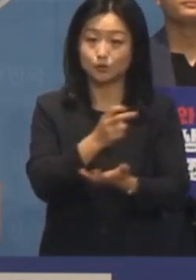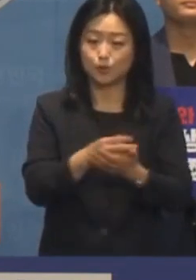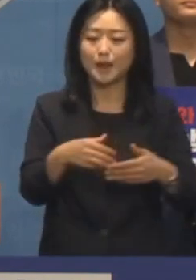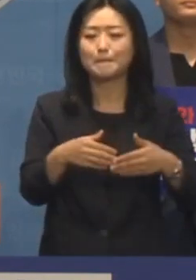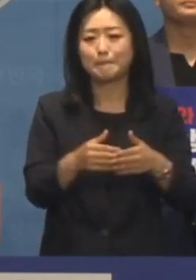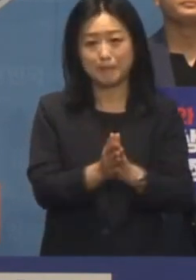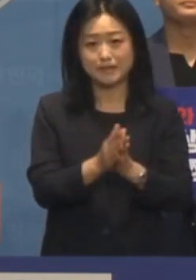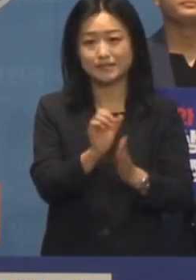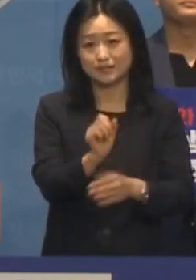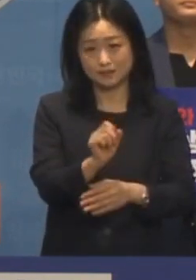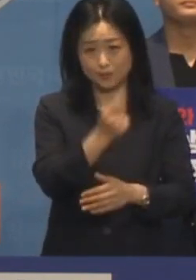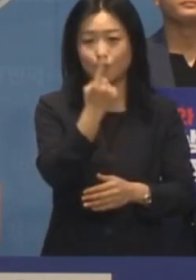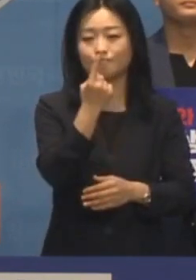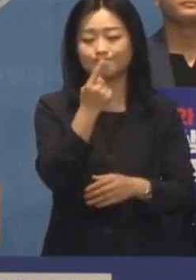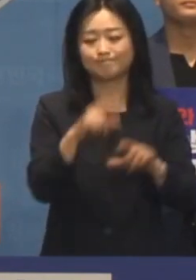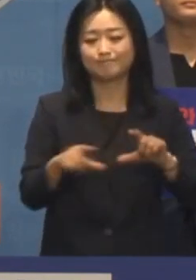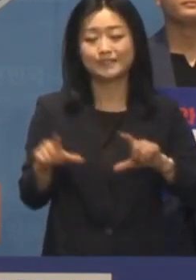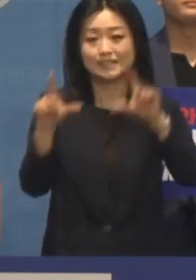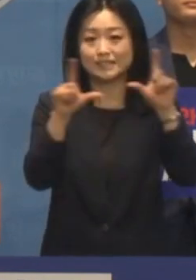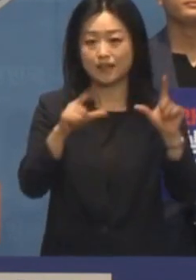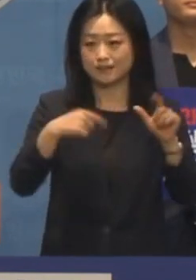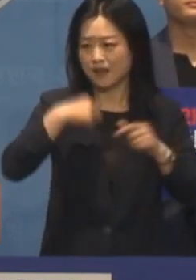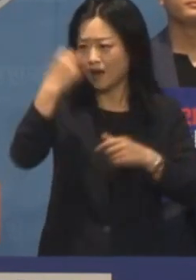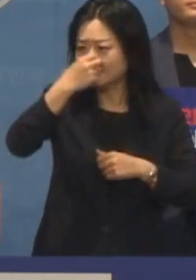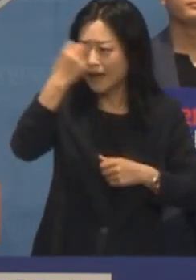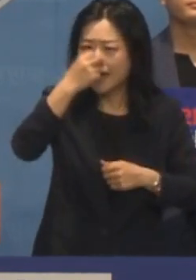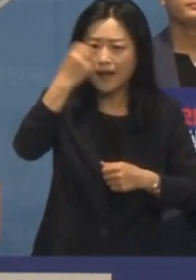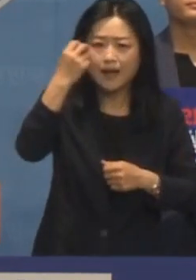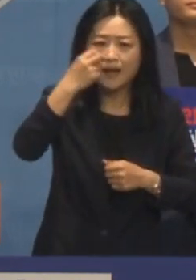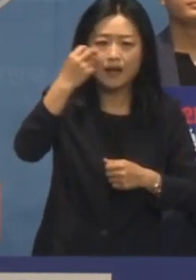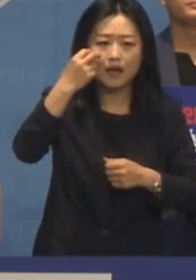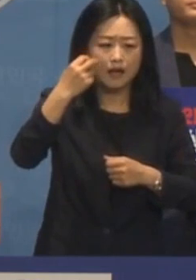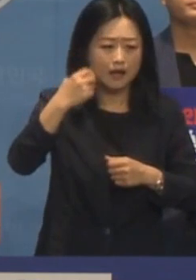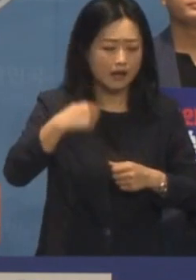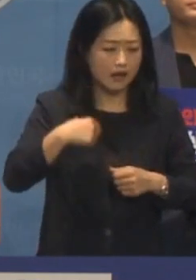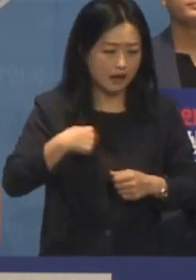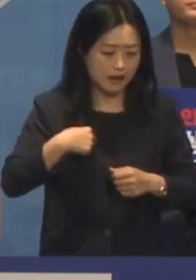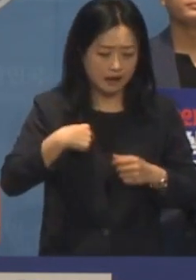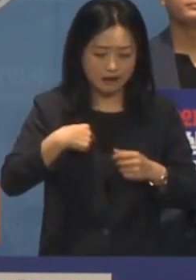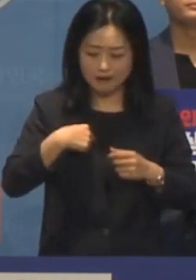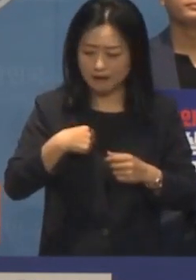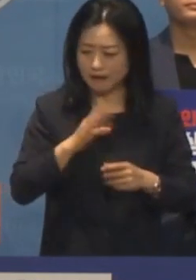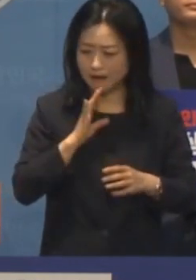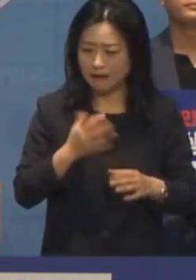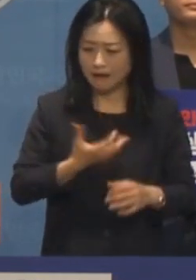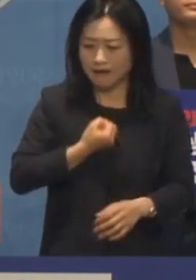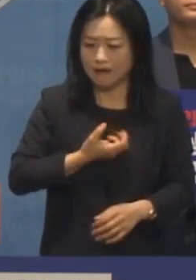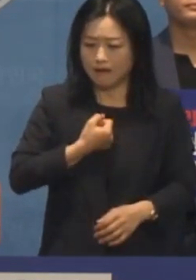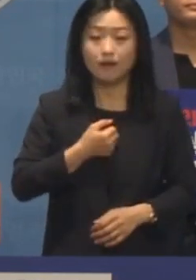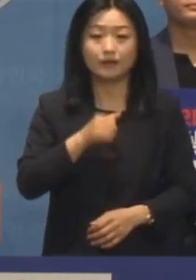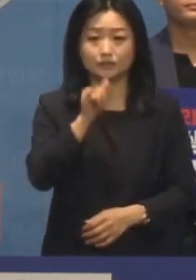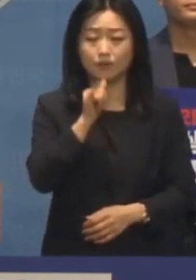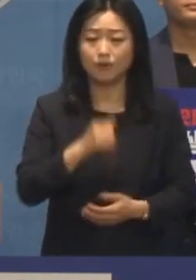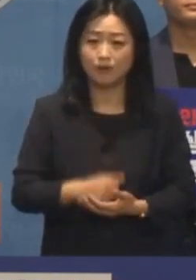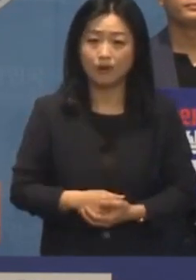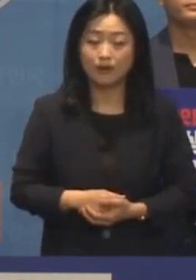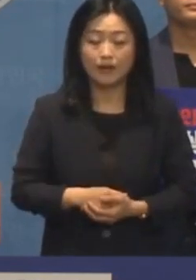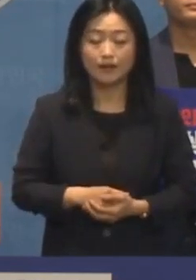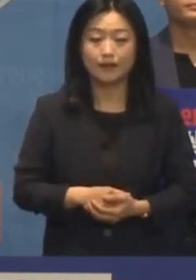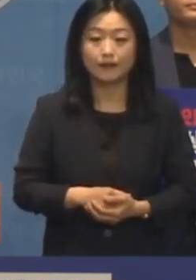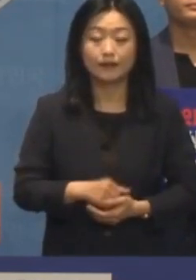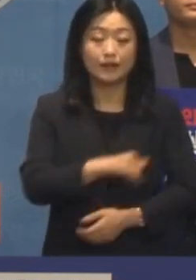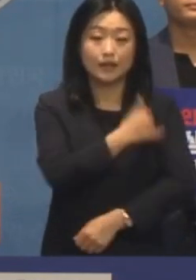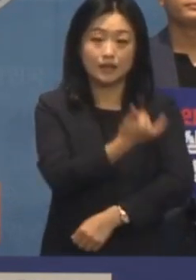폐지되었다는 사실만으로도 일상을 자주 검열하고 있는 자신을 발견할 때마다 놀라기도 합니다. 학생 인권 조례는